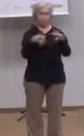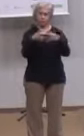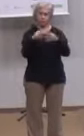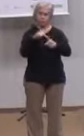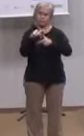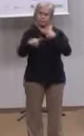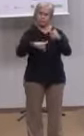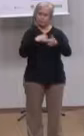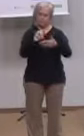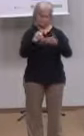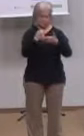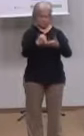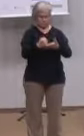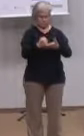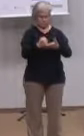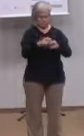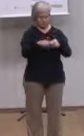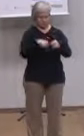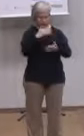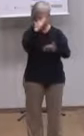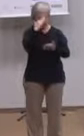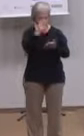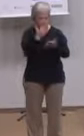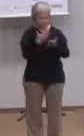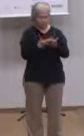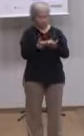equipe, pela confiança, né?